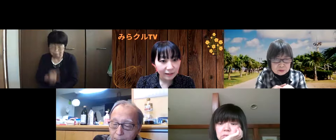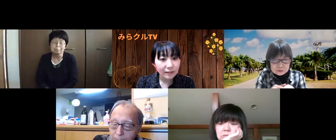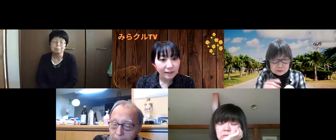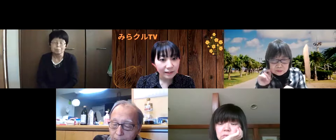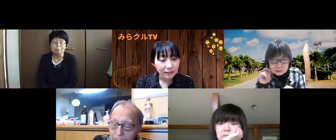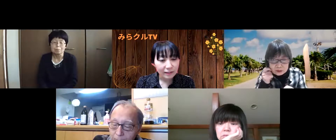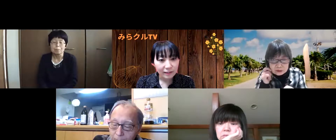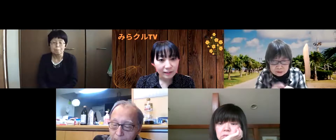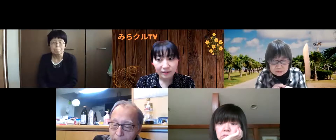そうそうそう。